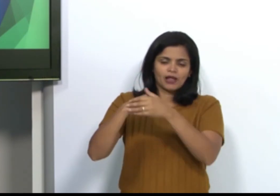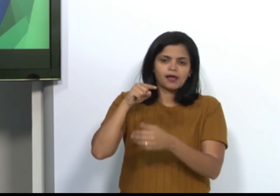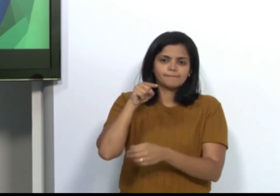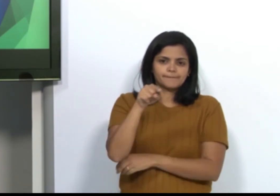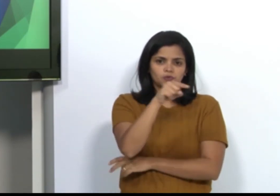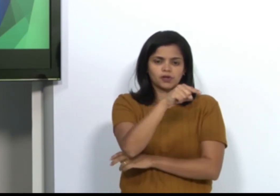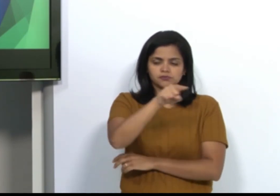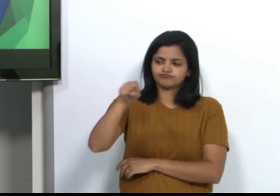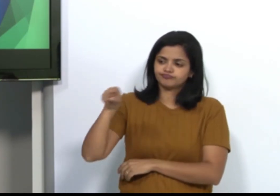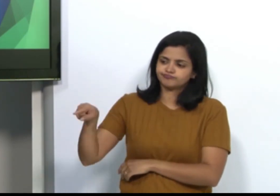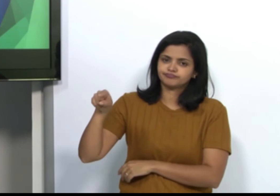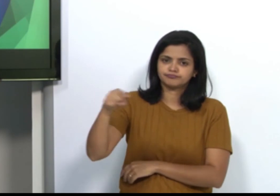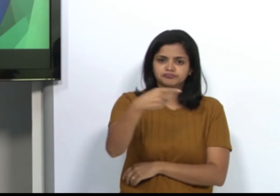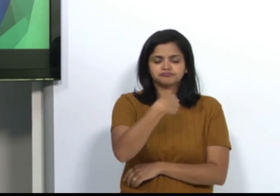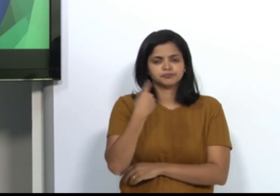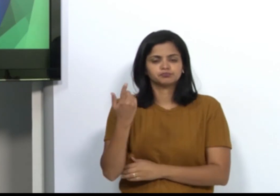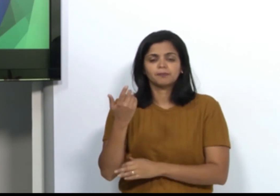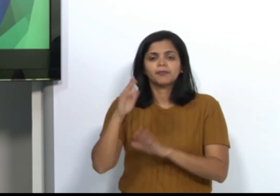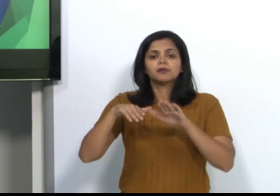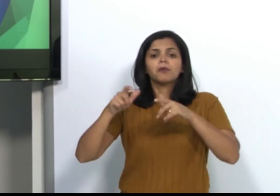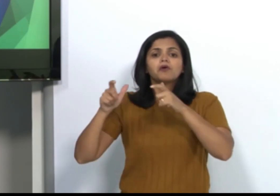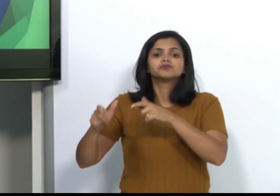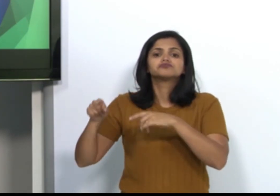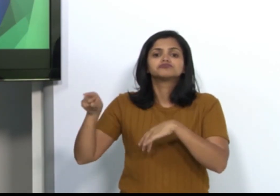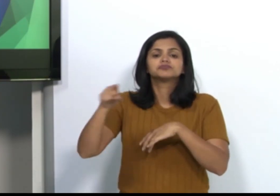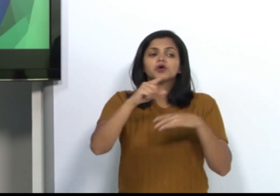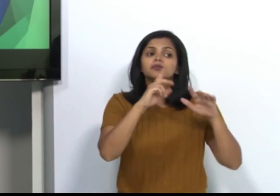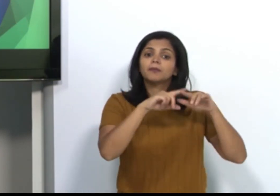Então, IX marca a pontuação.